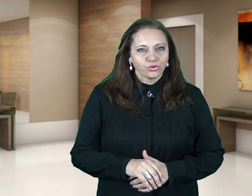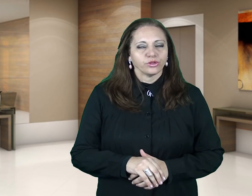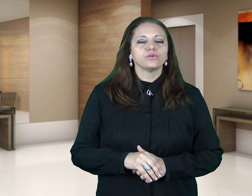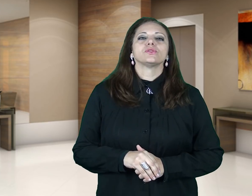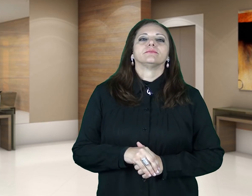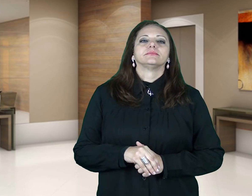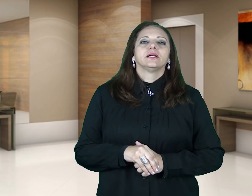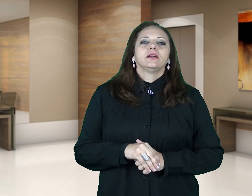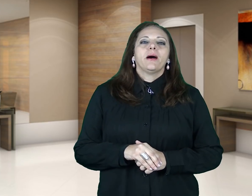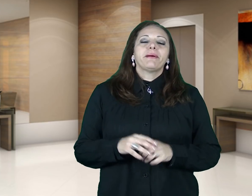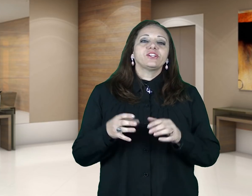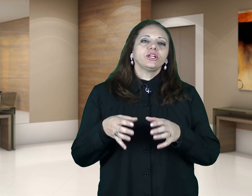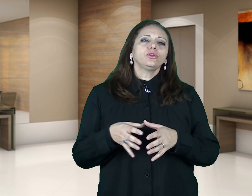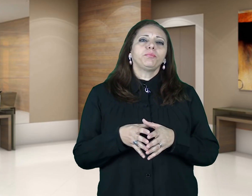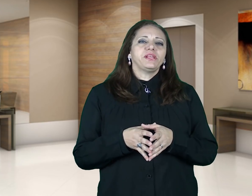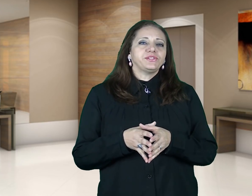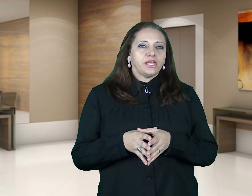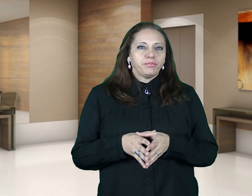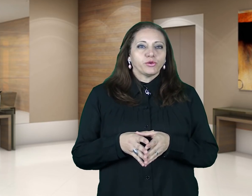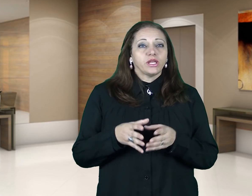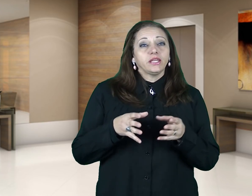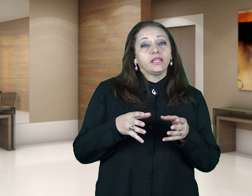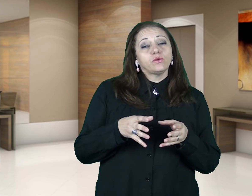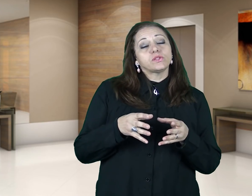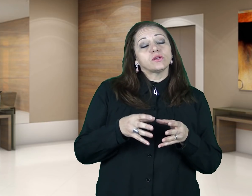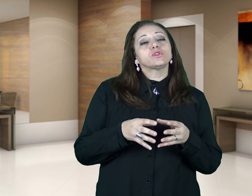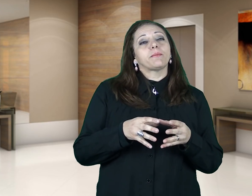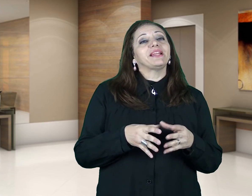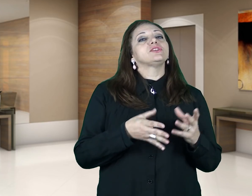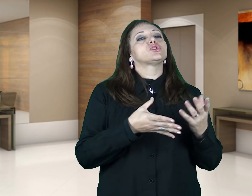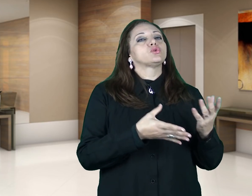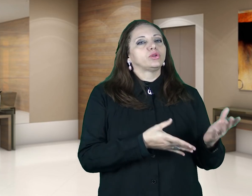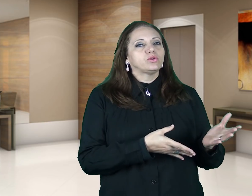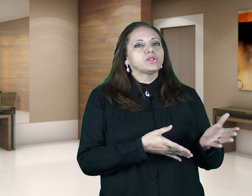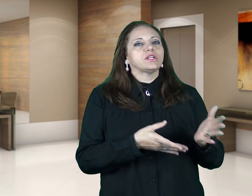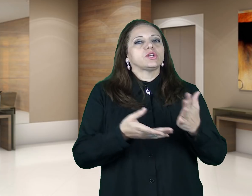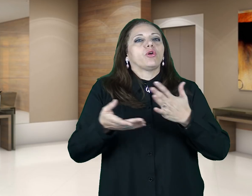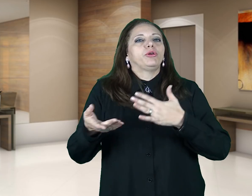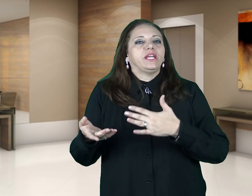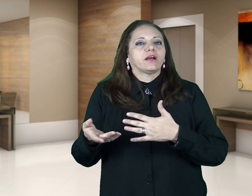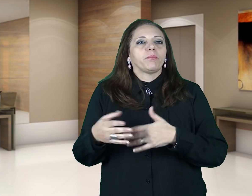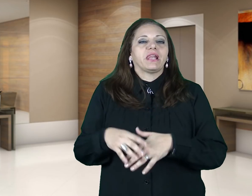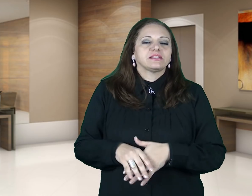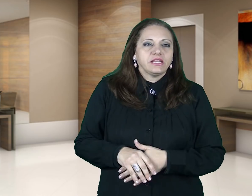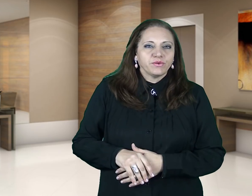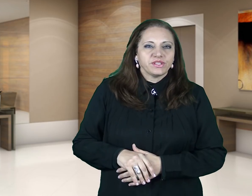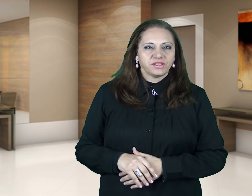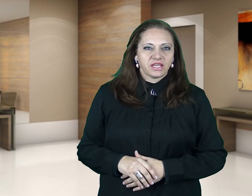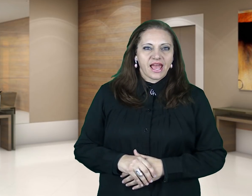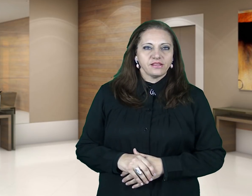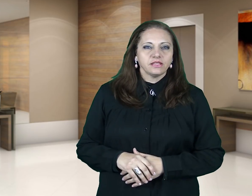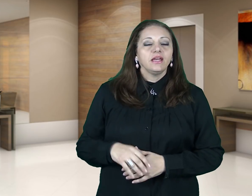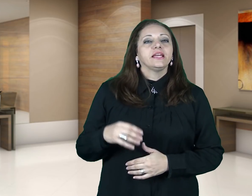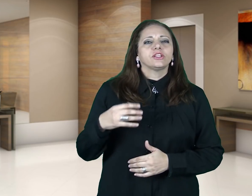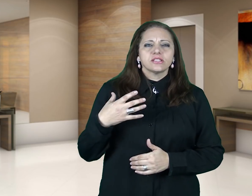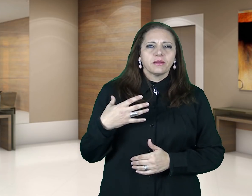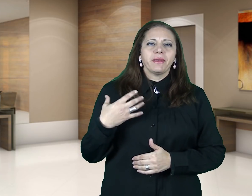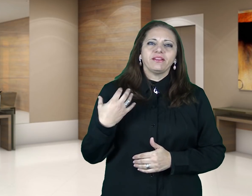dos surdos. Partindo do princípio que não são somente surdos que se comunicam pelas línguas de sinais, que nós